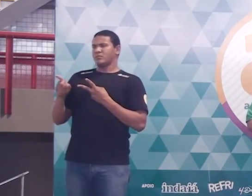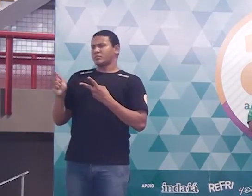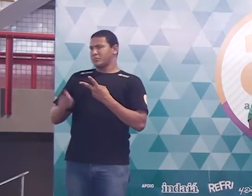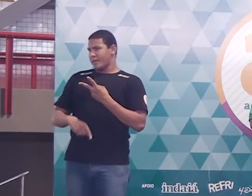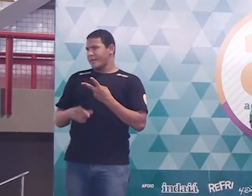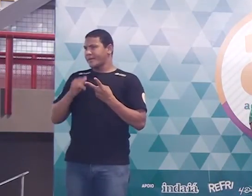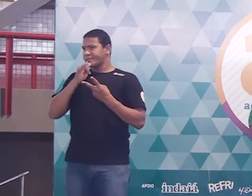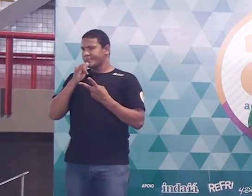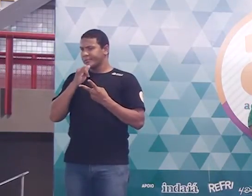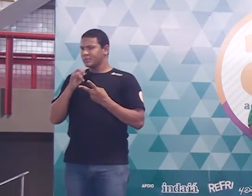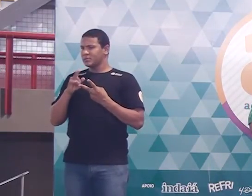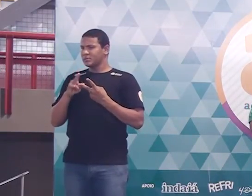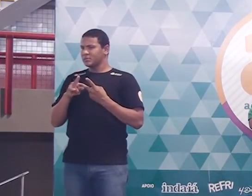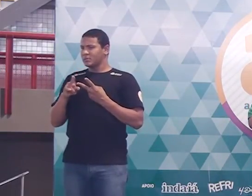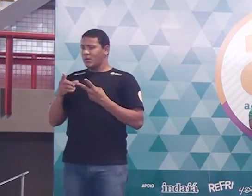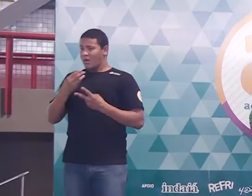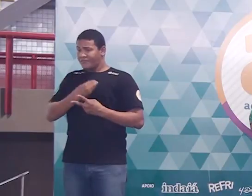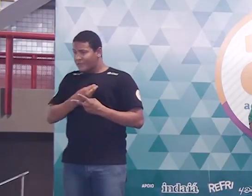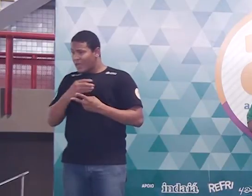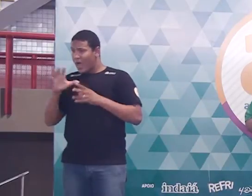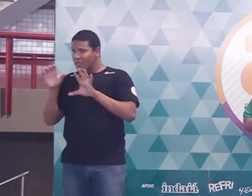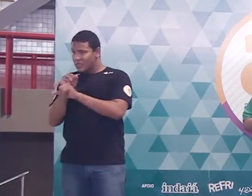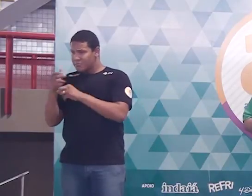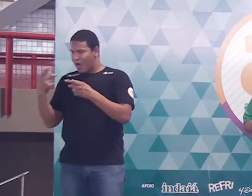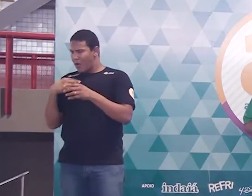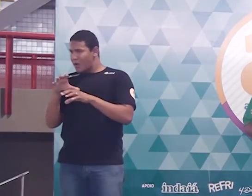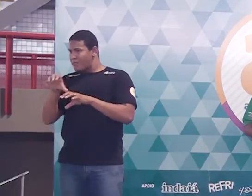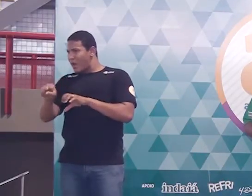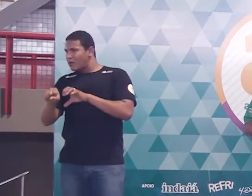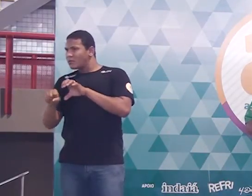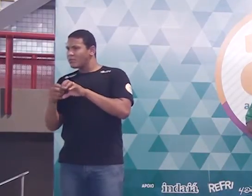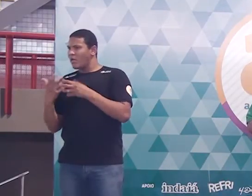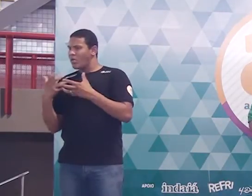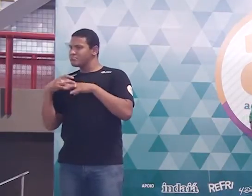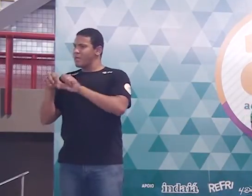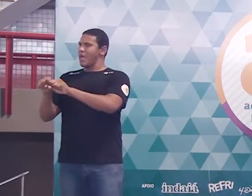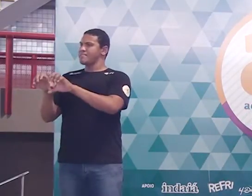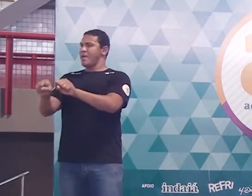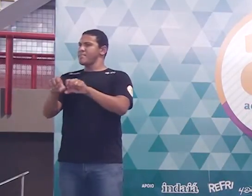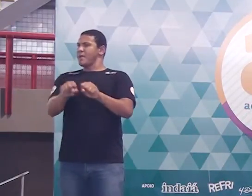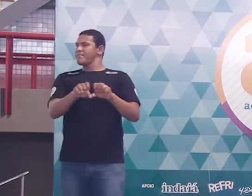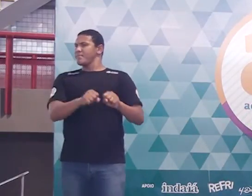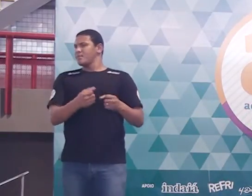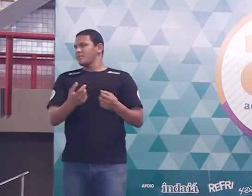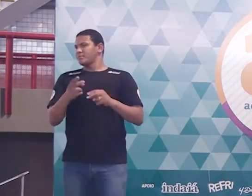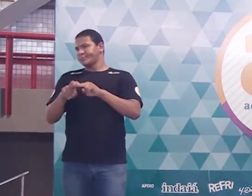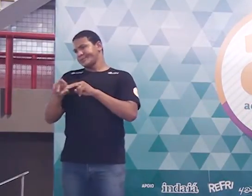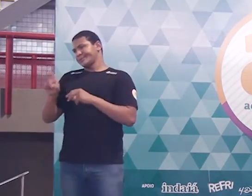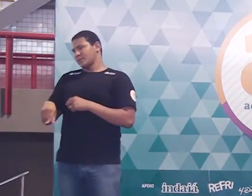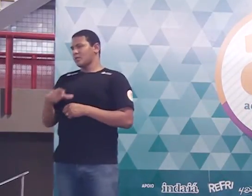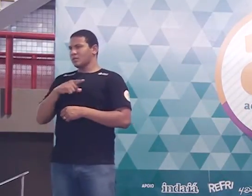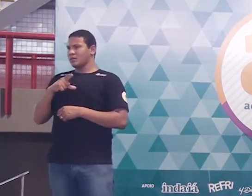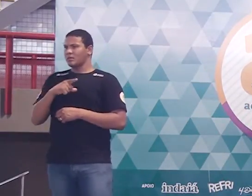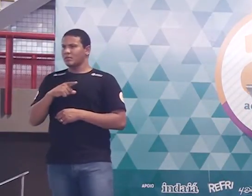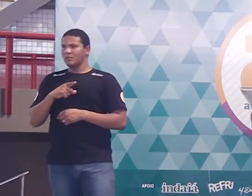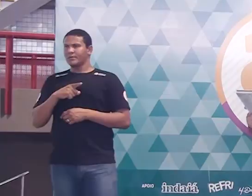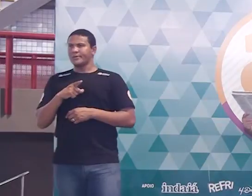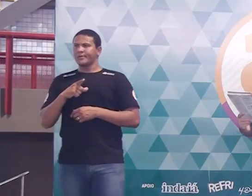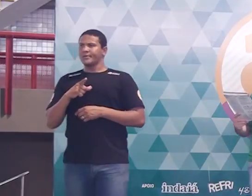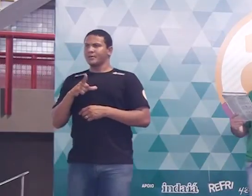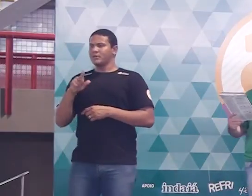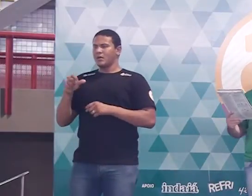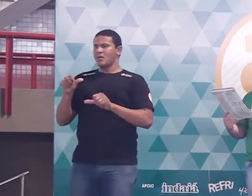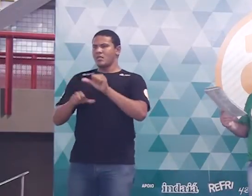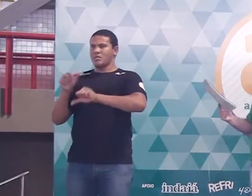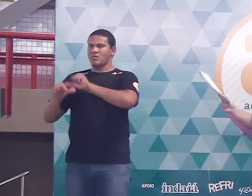né, algumas formas de vida e interferindo na densidade demográfica. Então tudo isso gera interferências. Aí